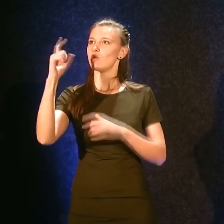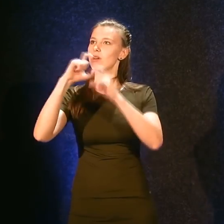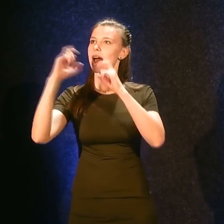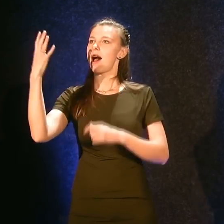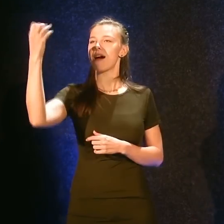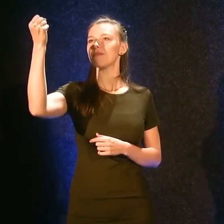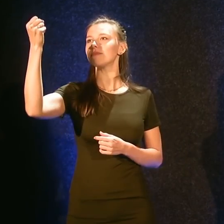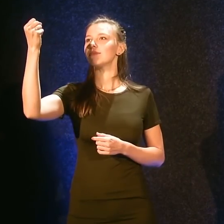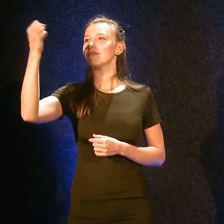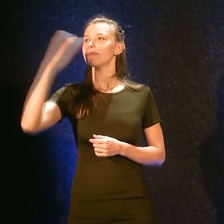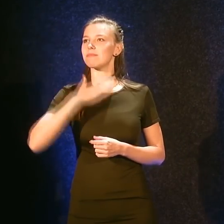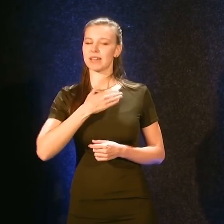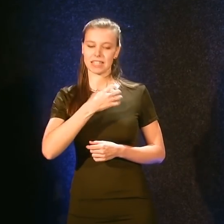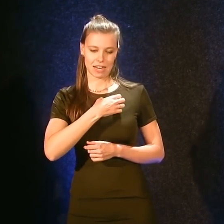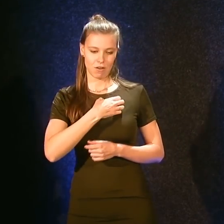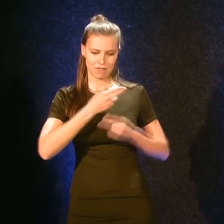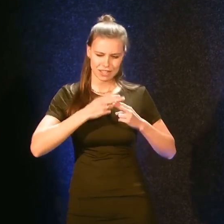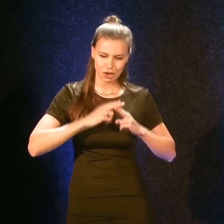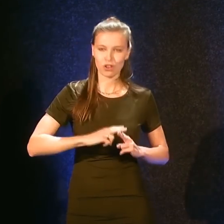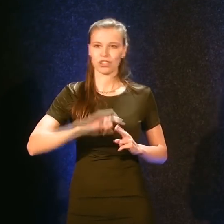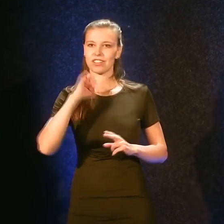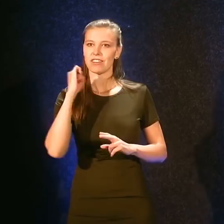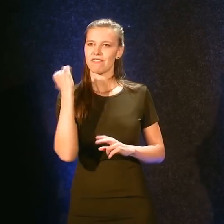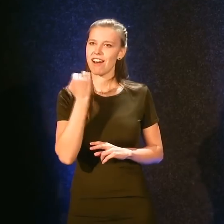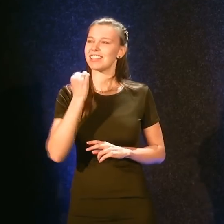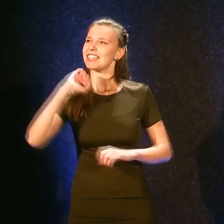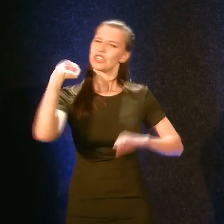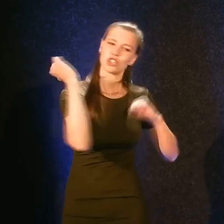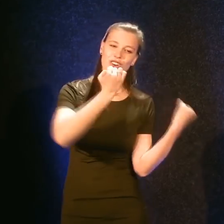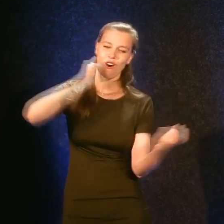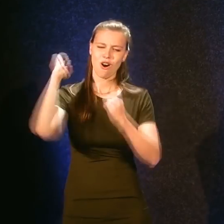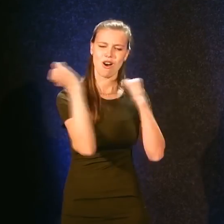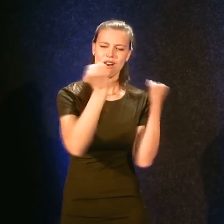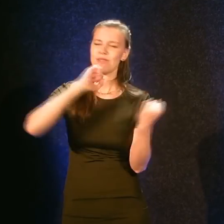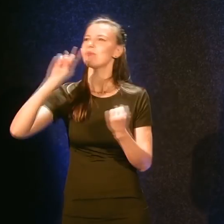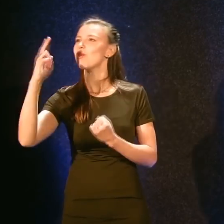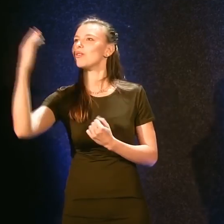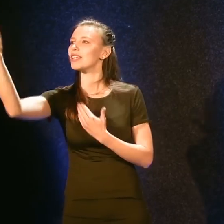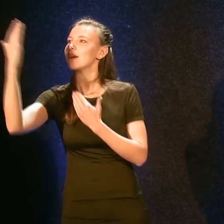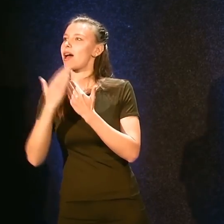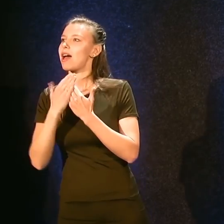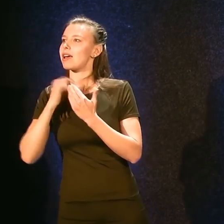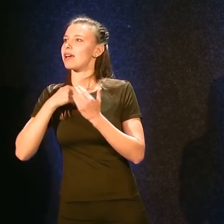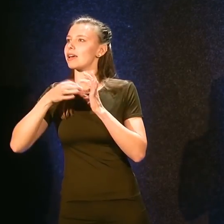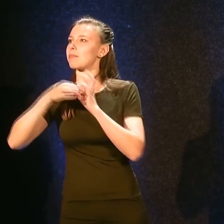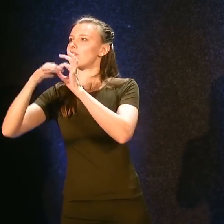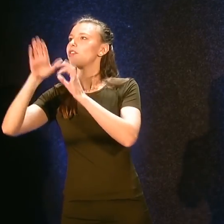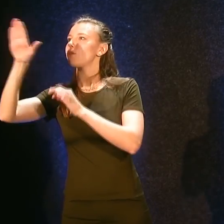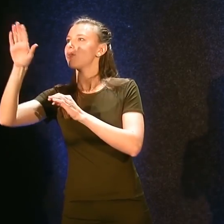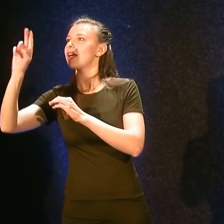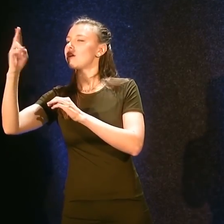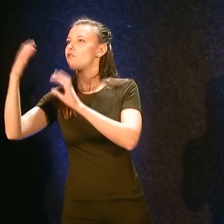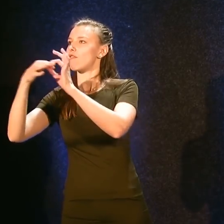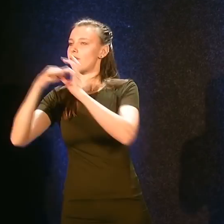Mijn ziel vindt rust, want in de storm bent u nabij. Ik ben van u en u van mij. En met die